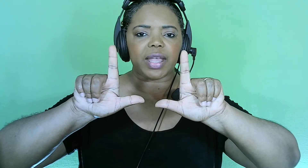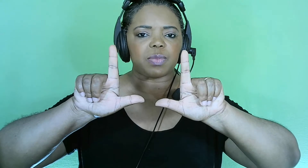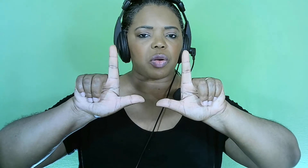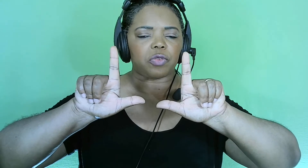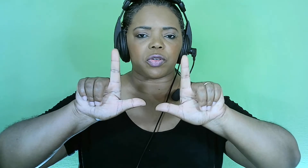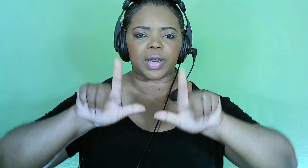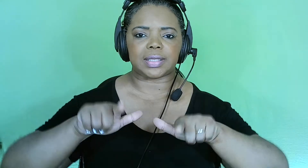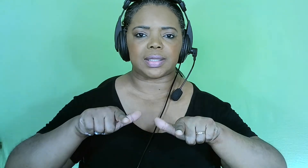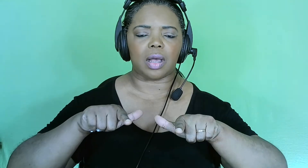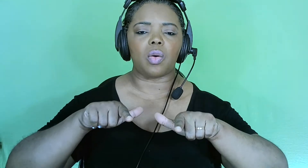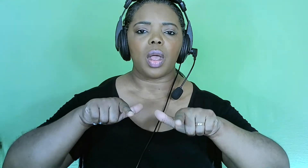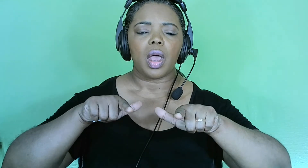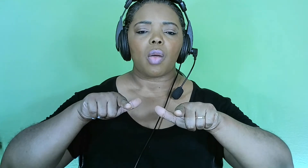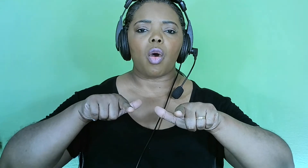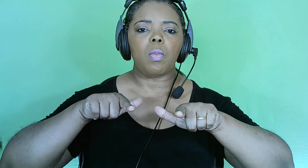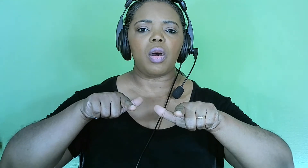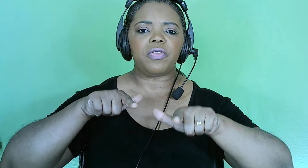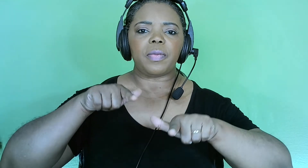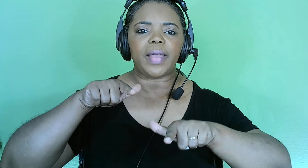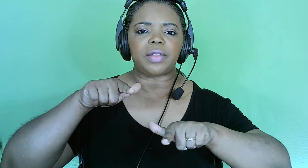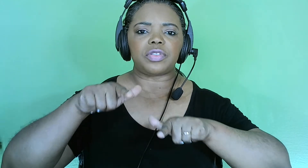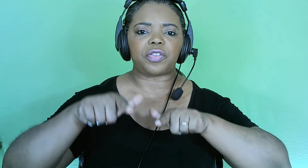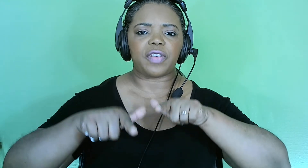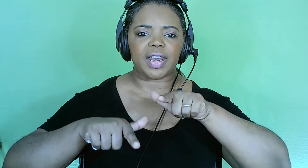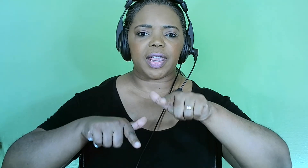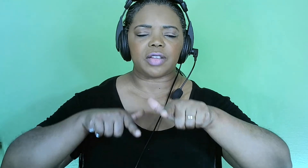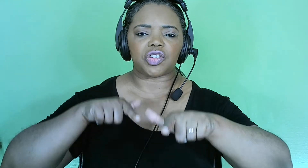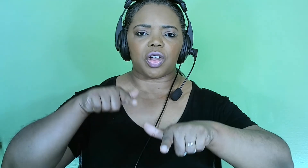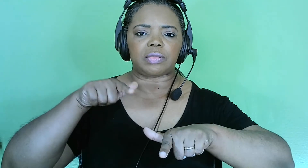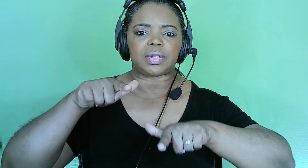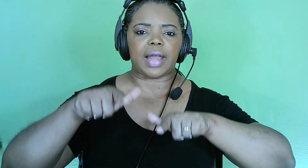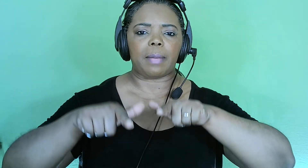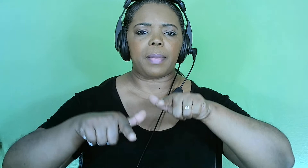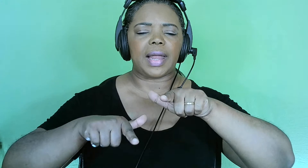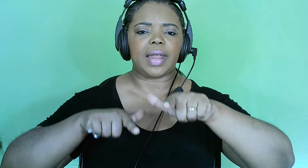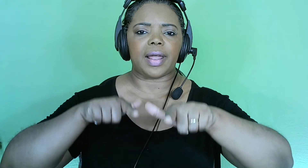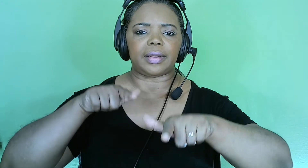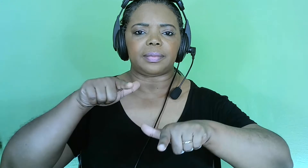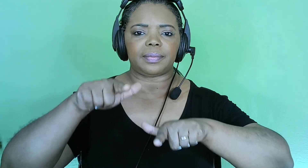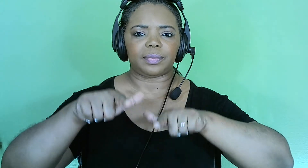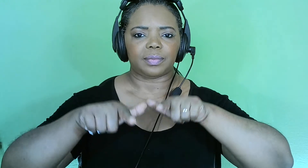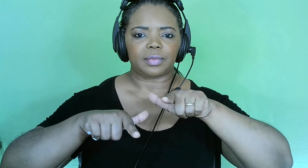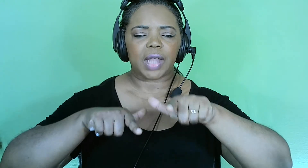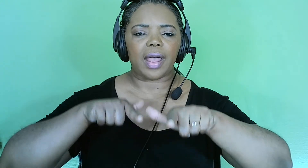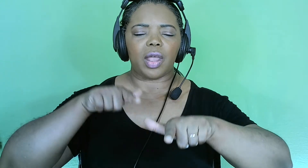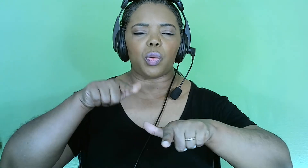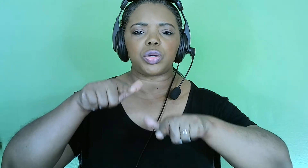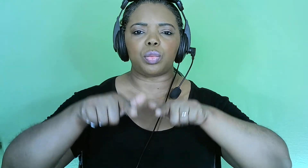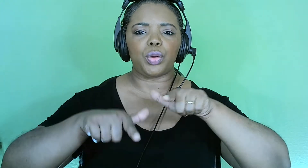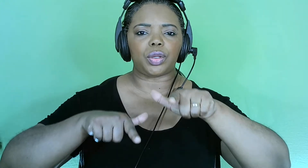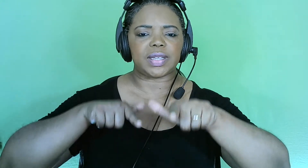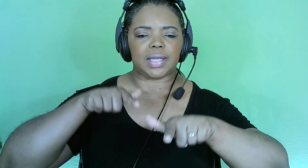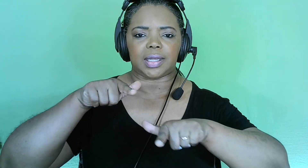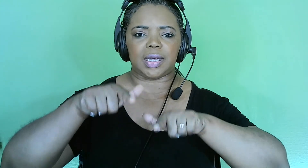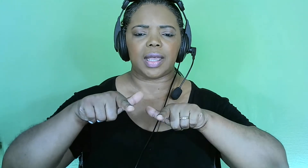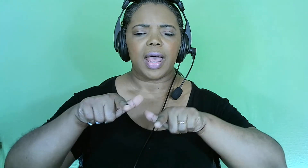mesma configuração, com um movimento diferente, ó. Trabalhar, tá? Eu uso muito esse aqui.